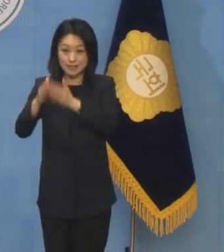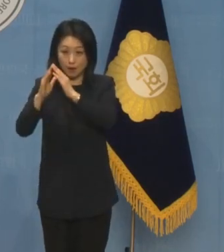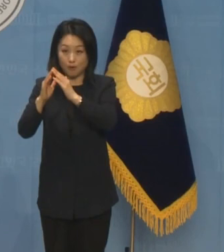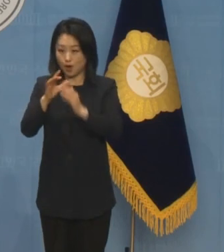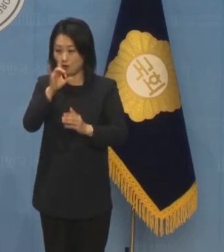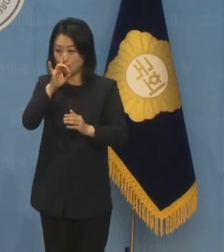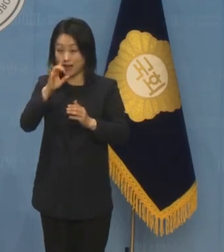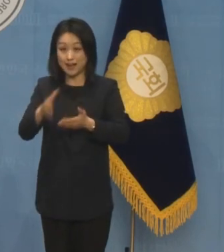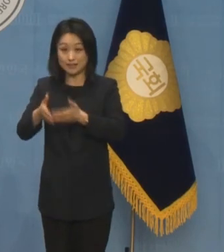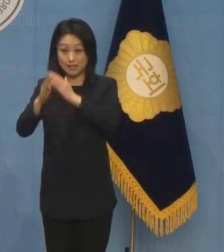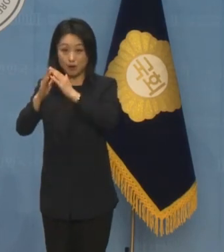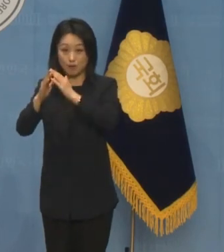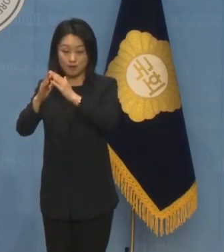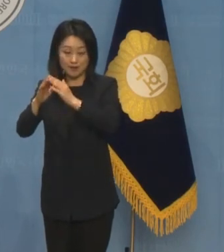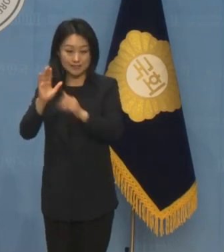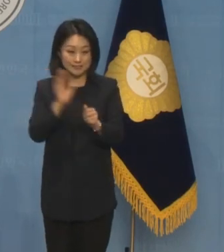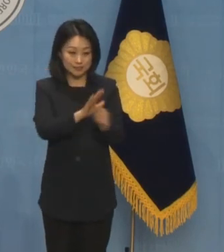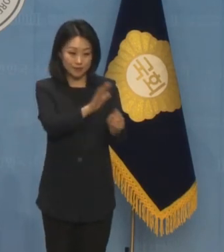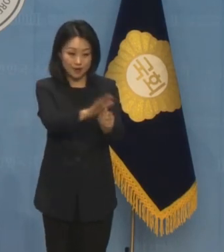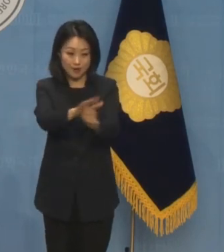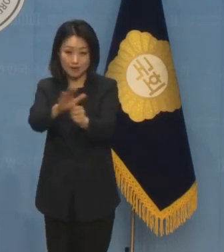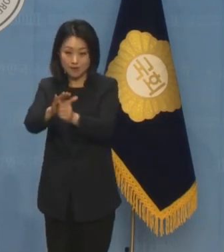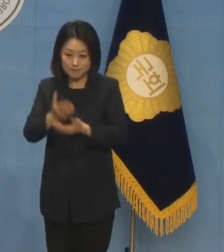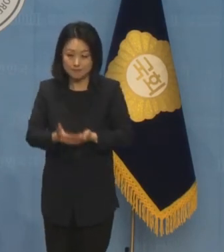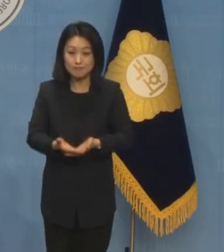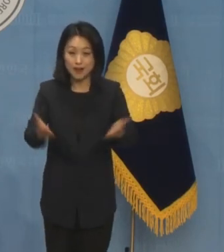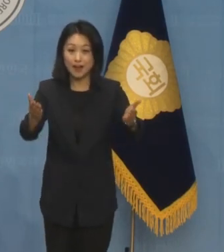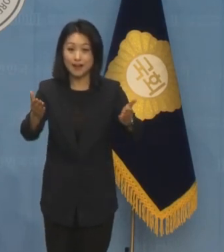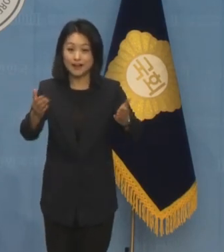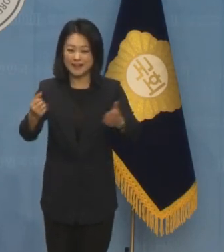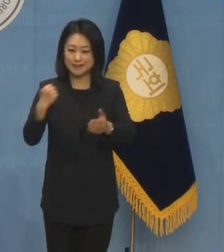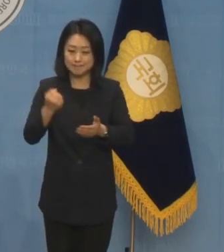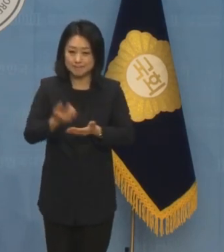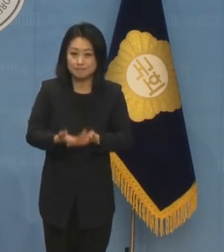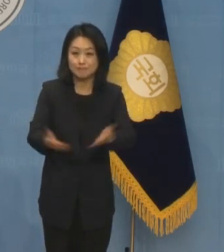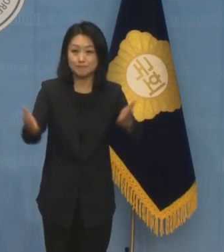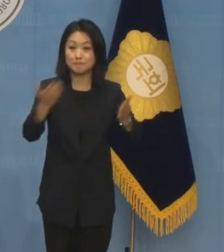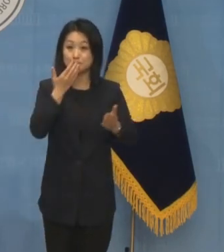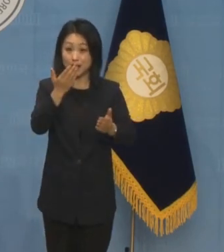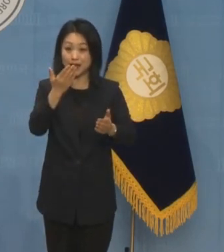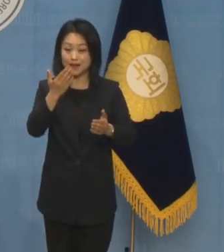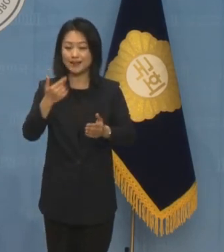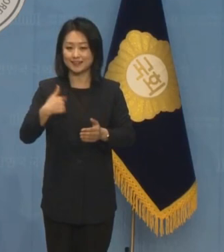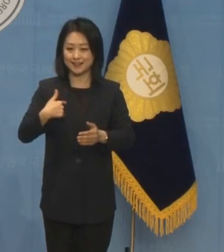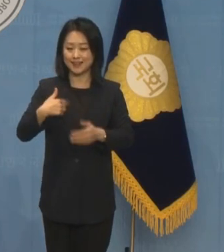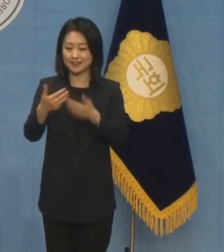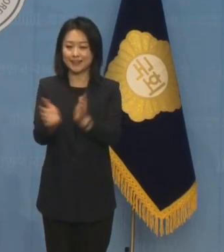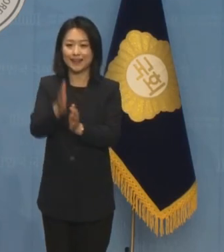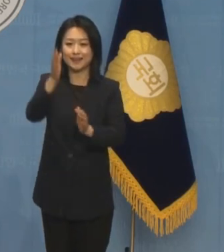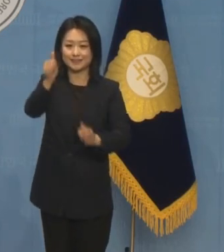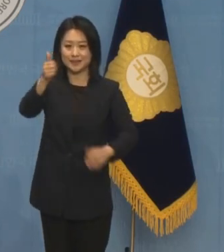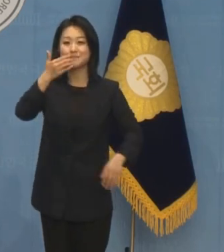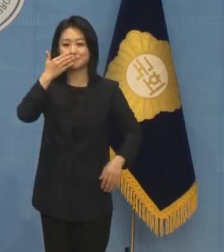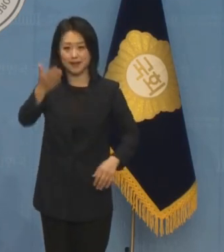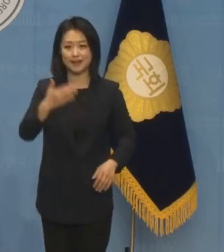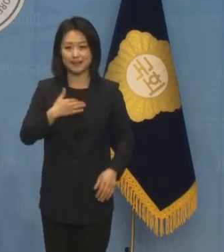다시 한번 전국에 쓸 수 있습니다. 그 여정의 앞장서는 당대표가 되겠습니다.